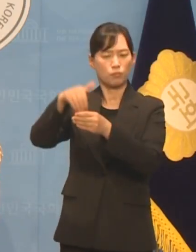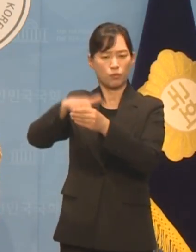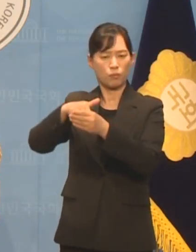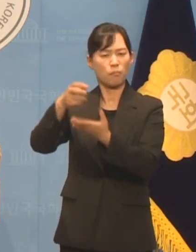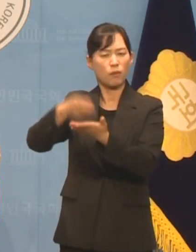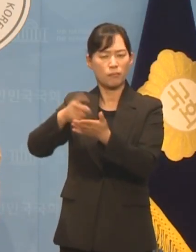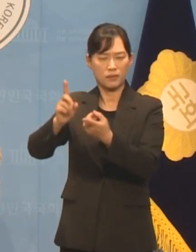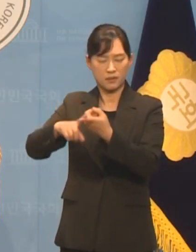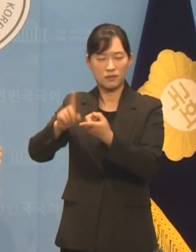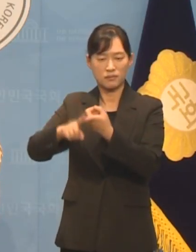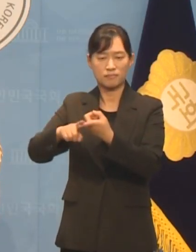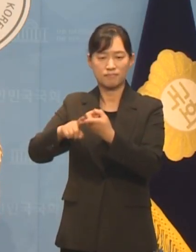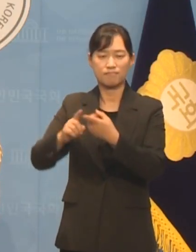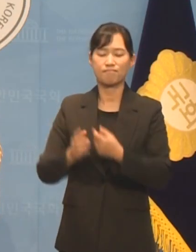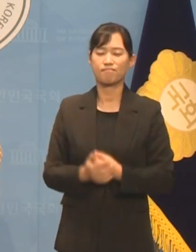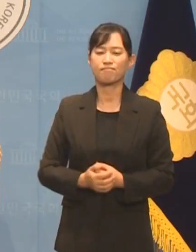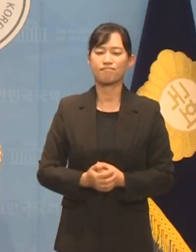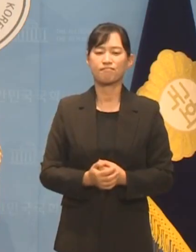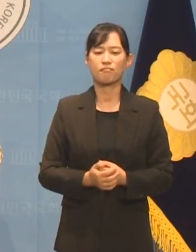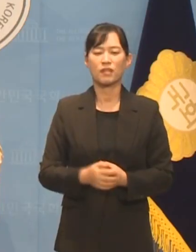대해서